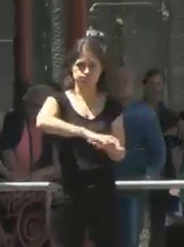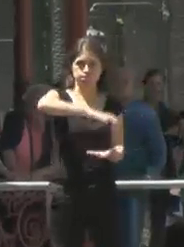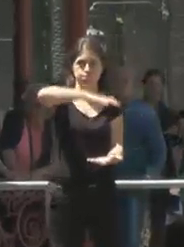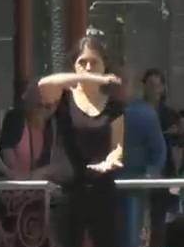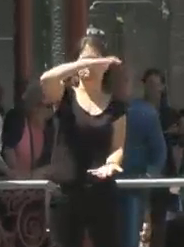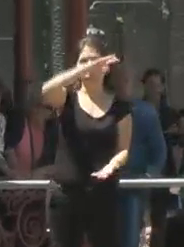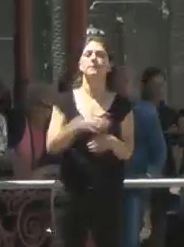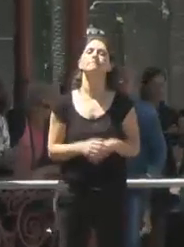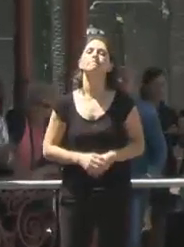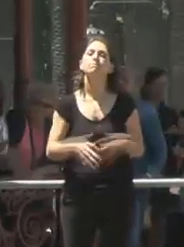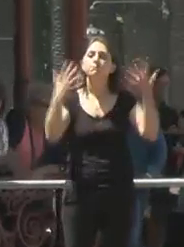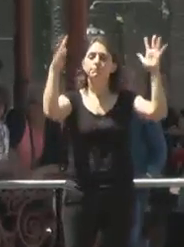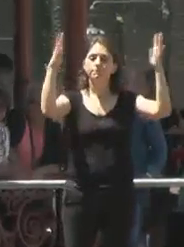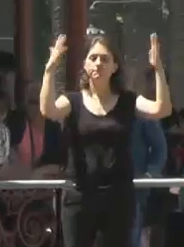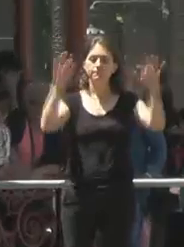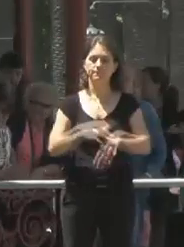sí.